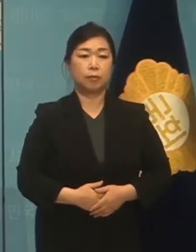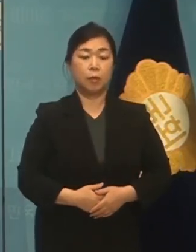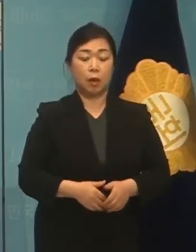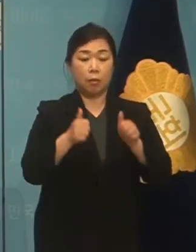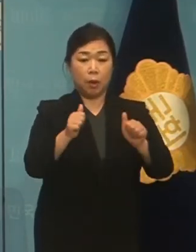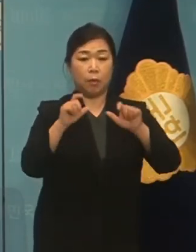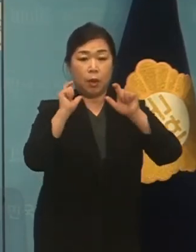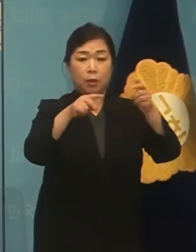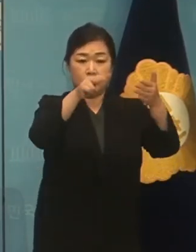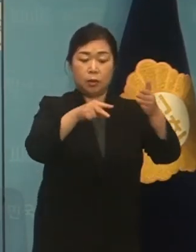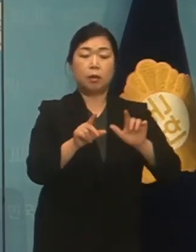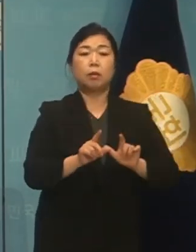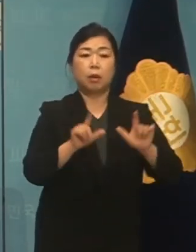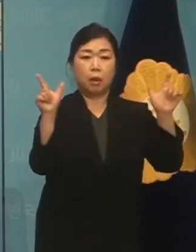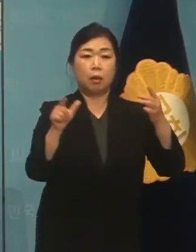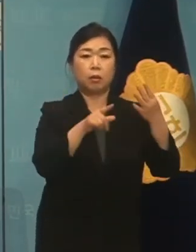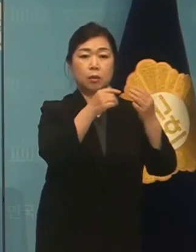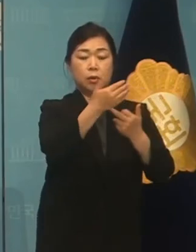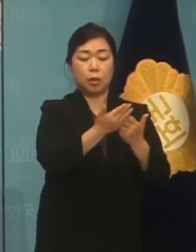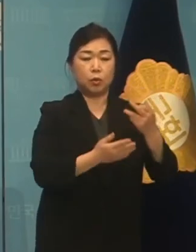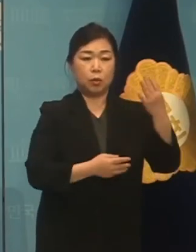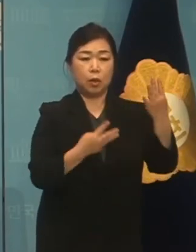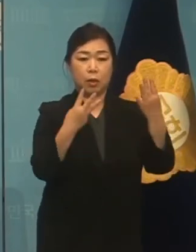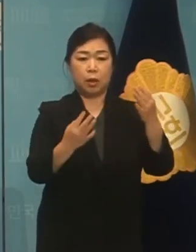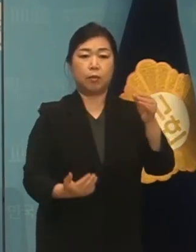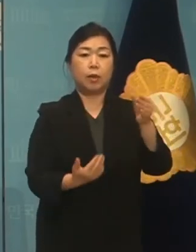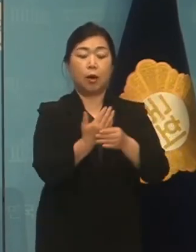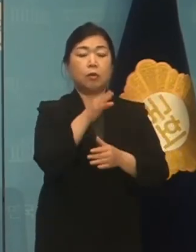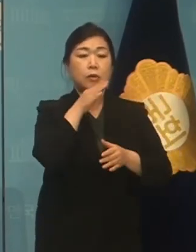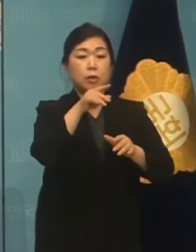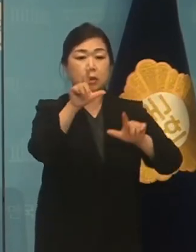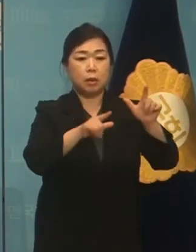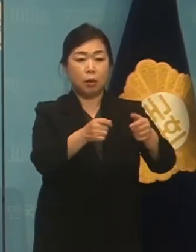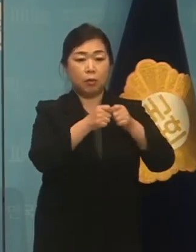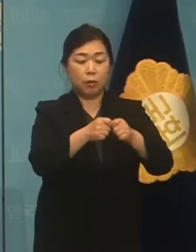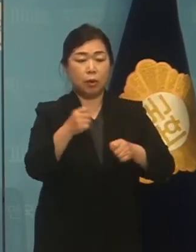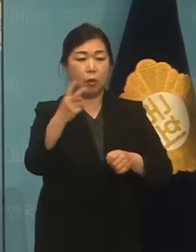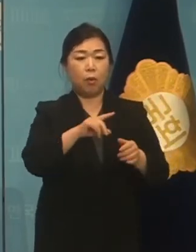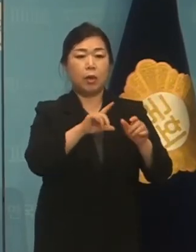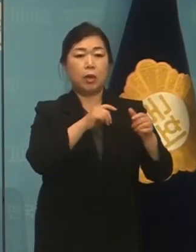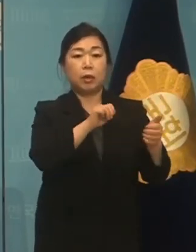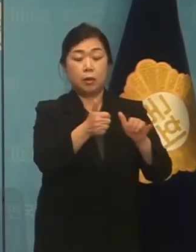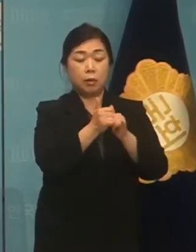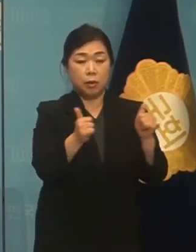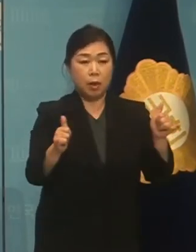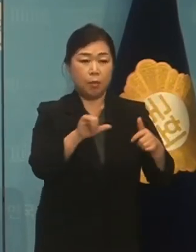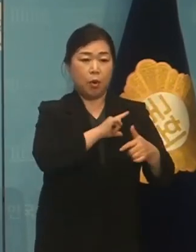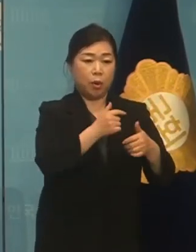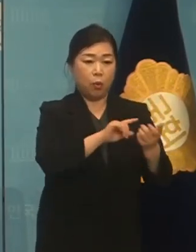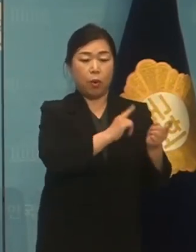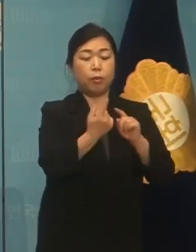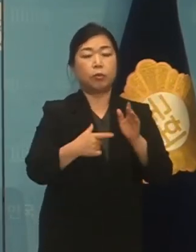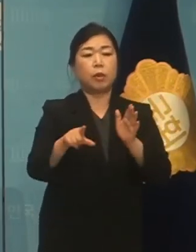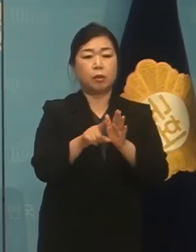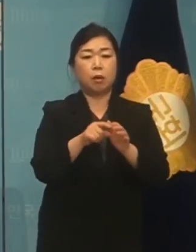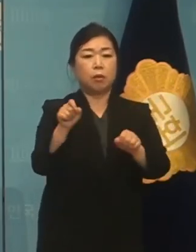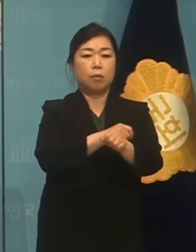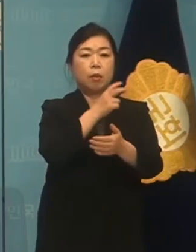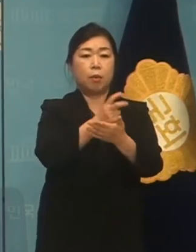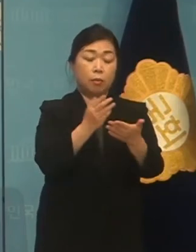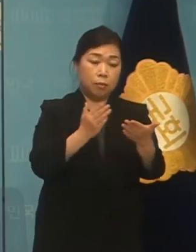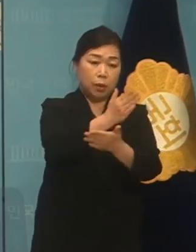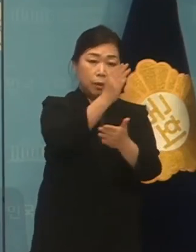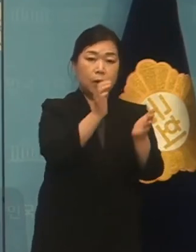판결이 있던 날 제주 4.3 사건 진상규명 및 희생자 명예회복에 관한 특별법 정부 개정안이 국무회의를